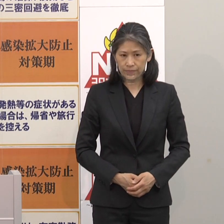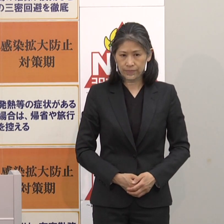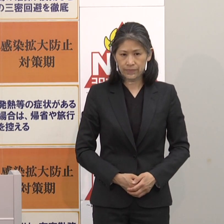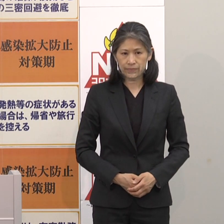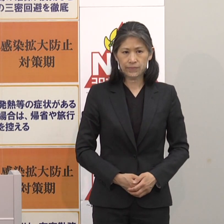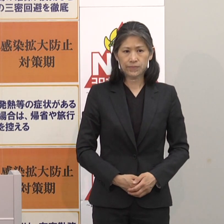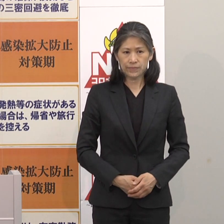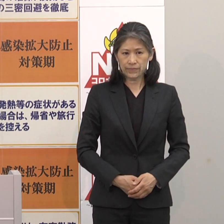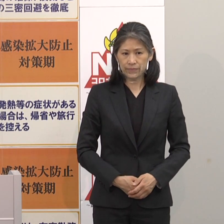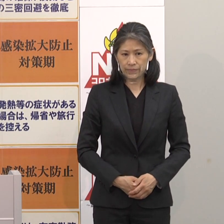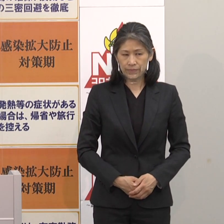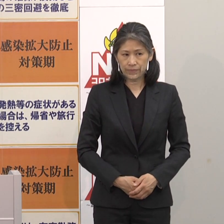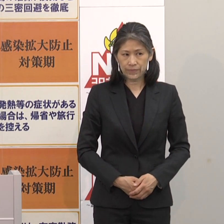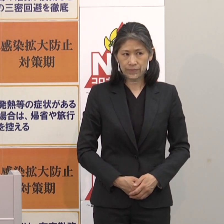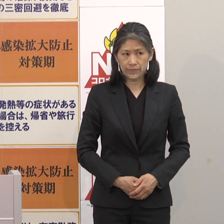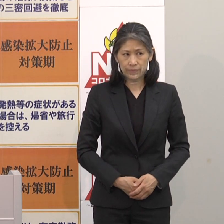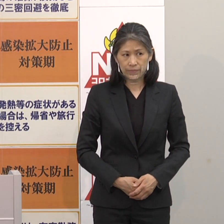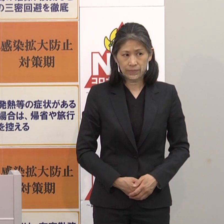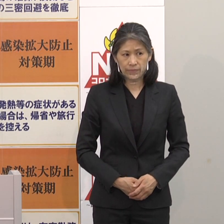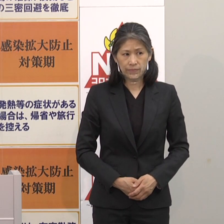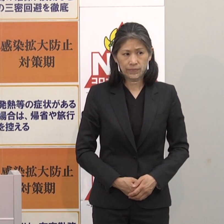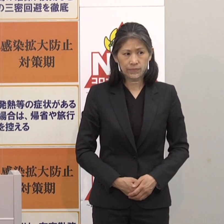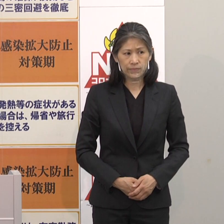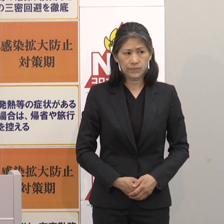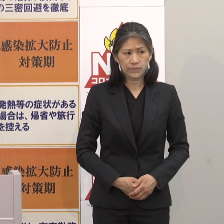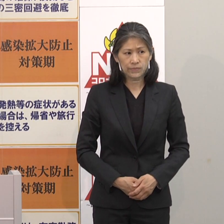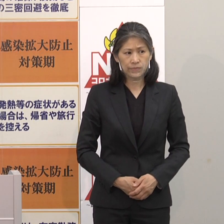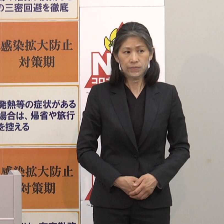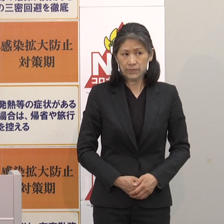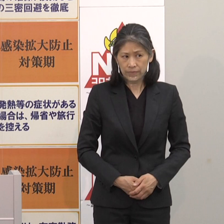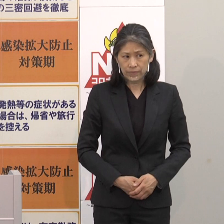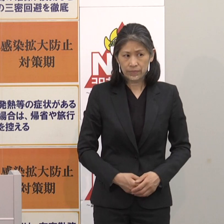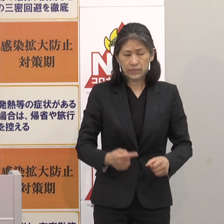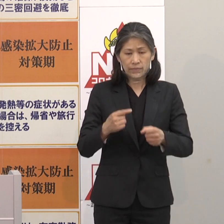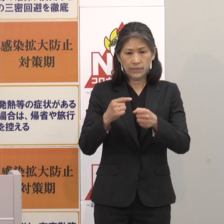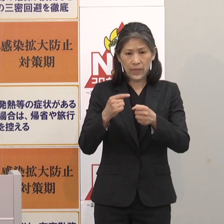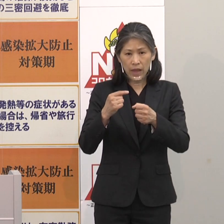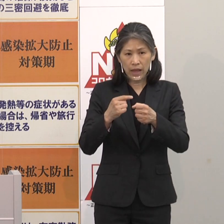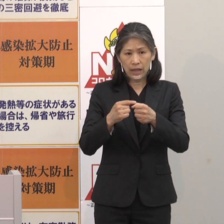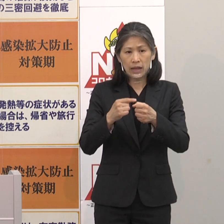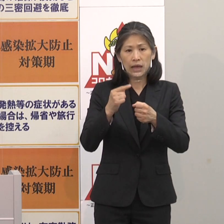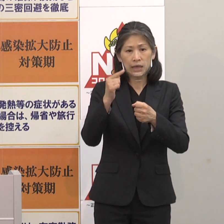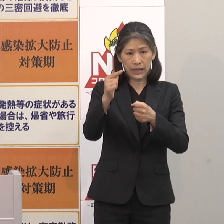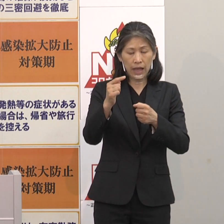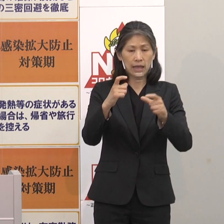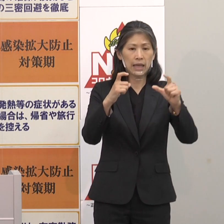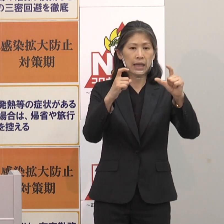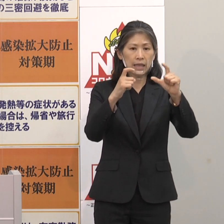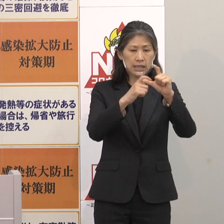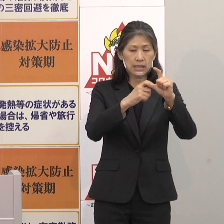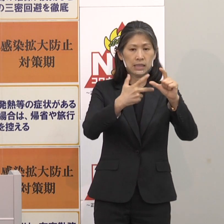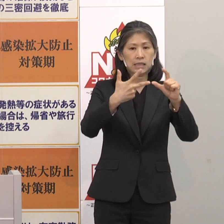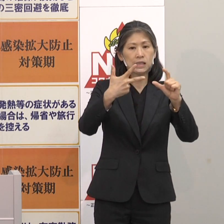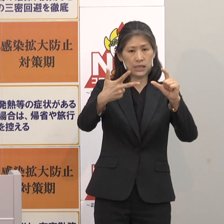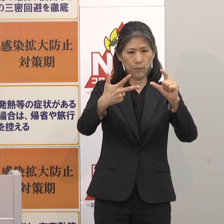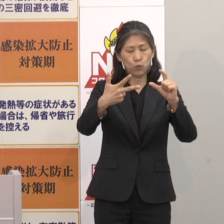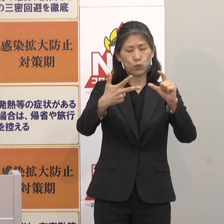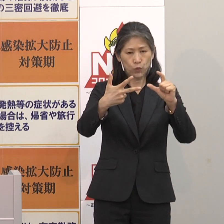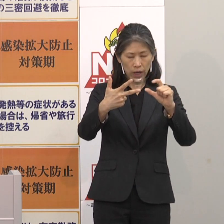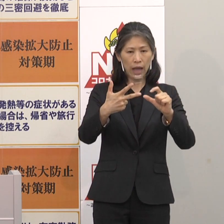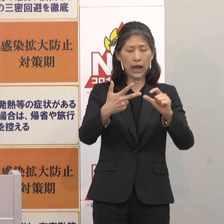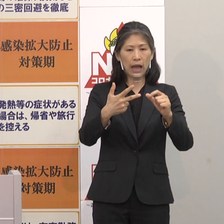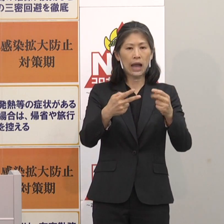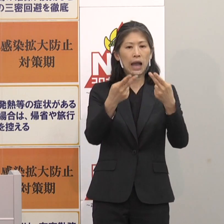OHK の前川です。よろしくお願いします。来年ですね、 G7 のサミットが広島市で開